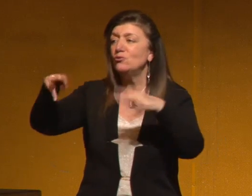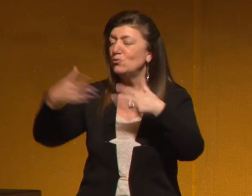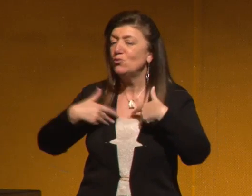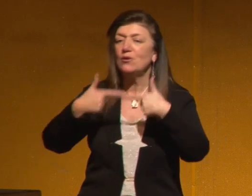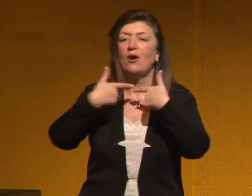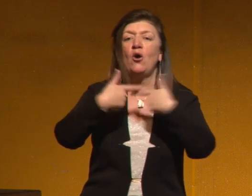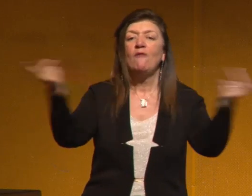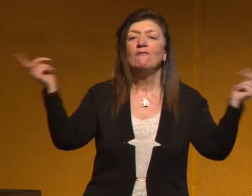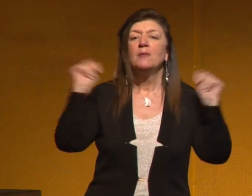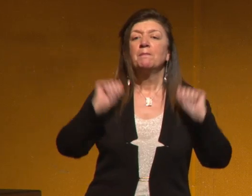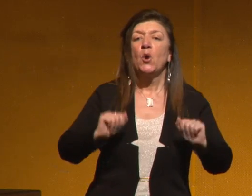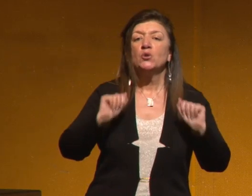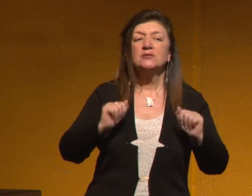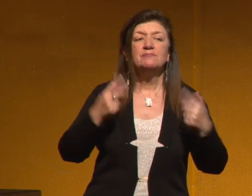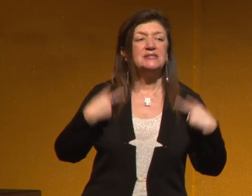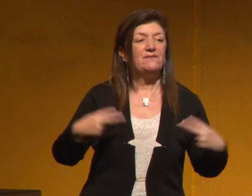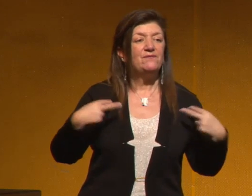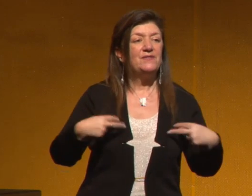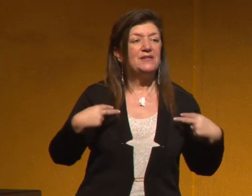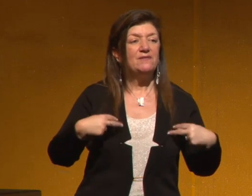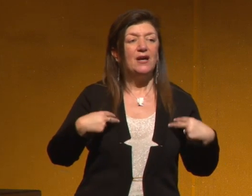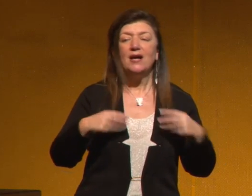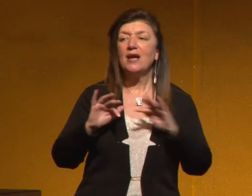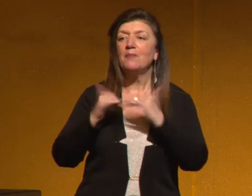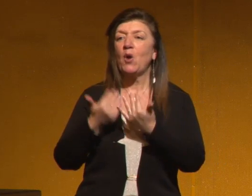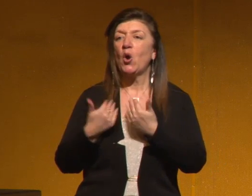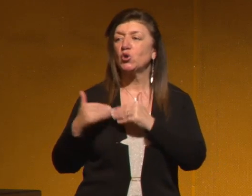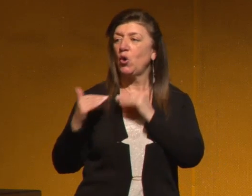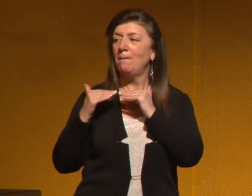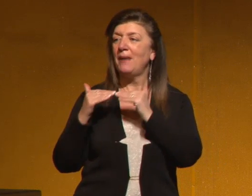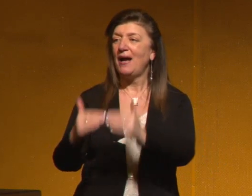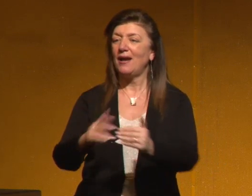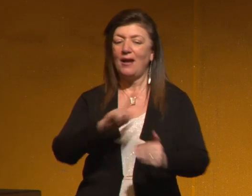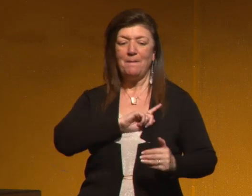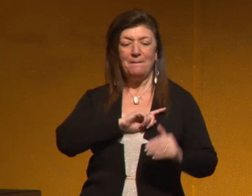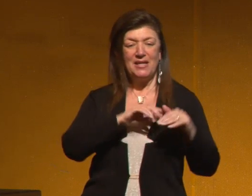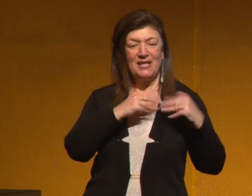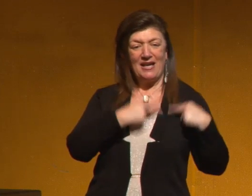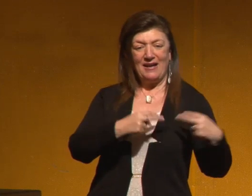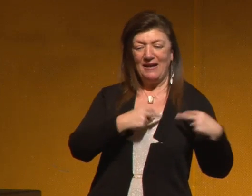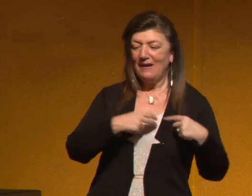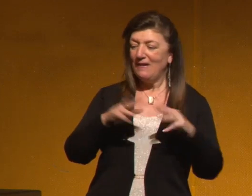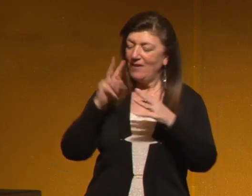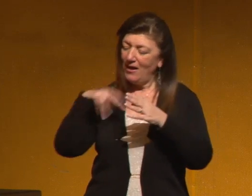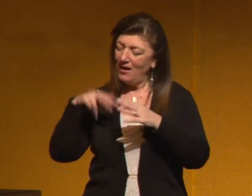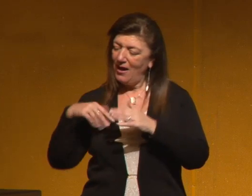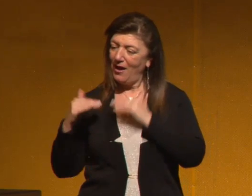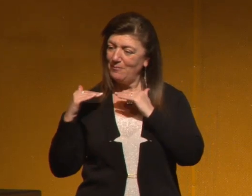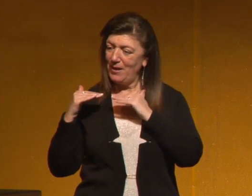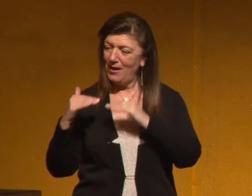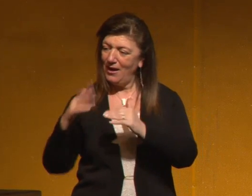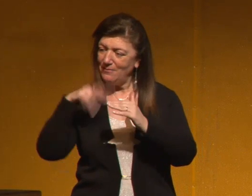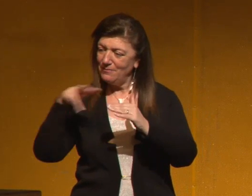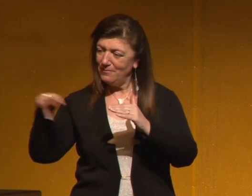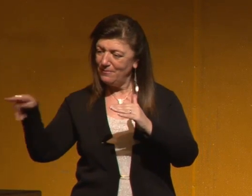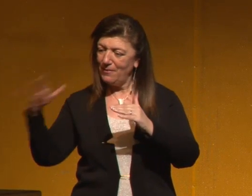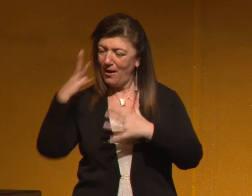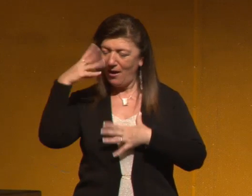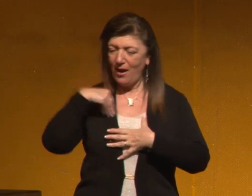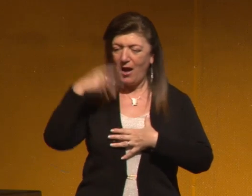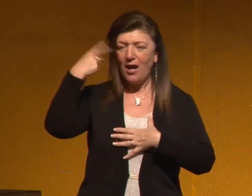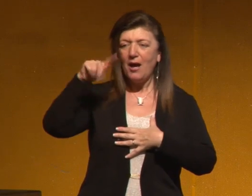realtà parallele alla nostra e di decodificare con maggiore consapevolezza ciò che ci